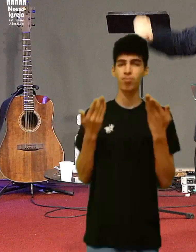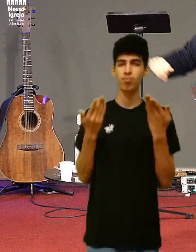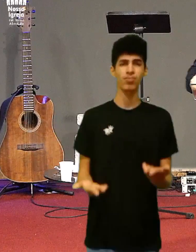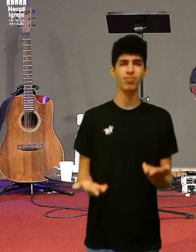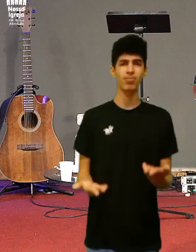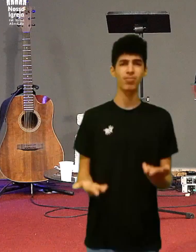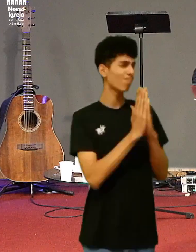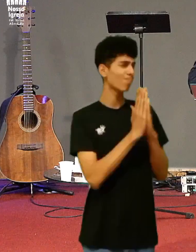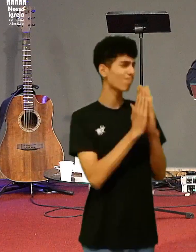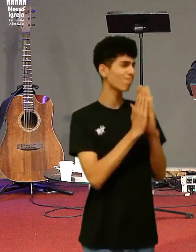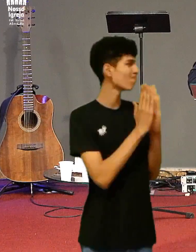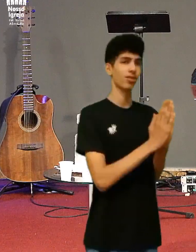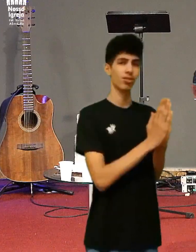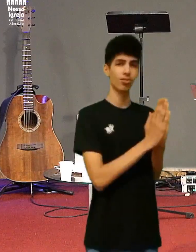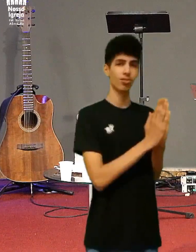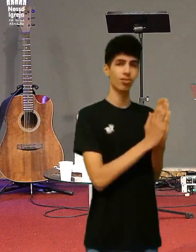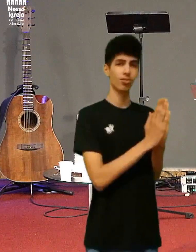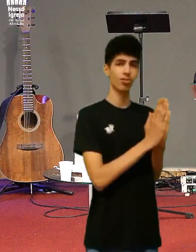por eles.